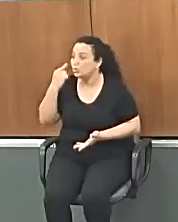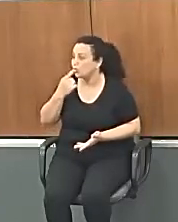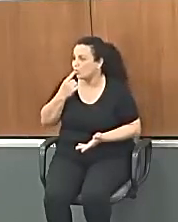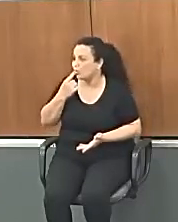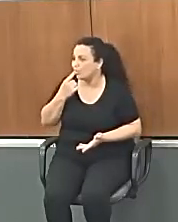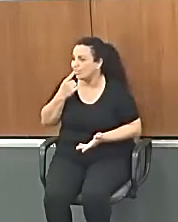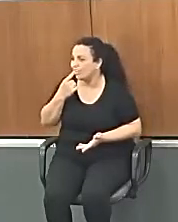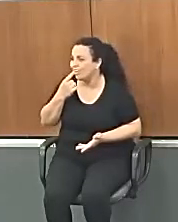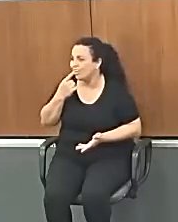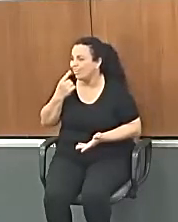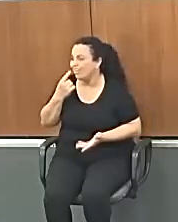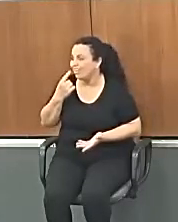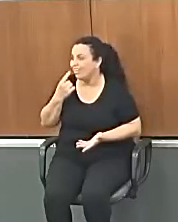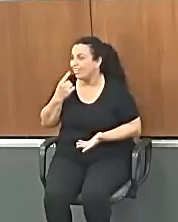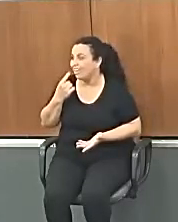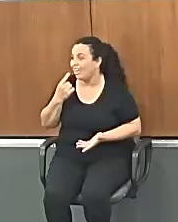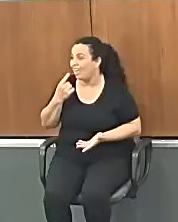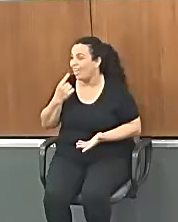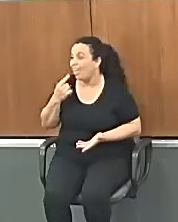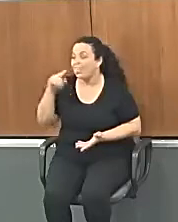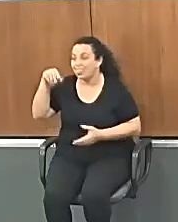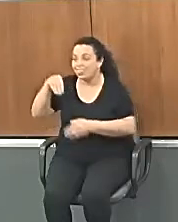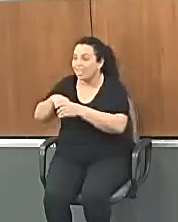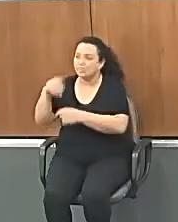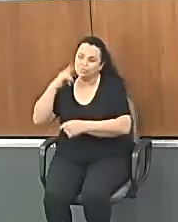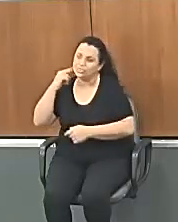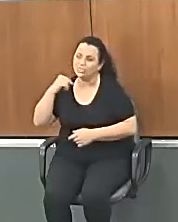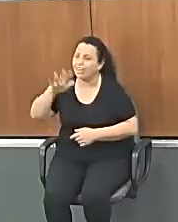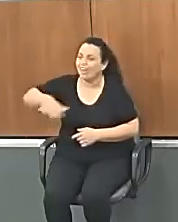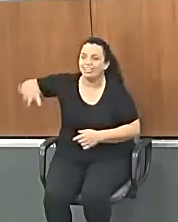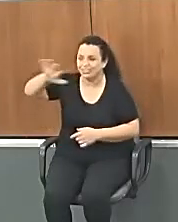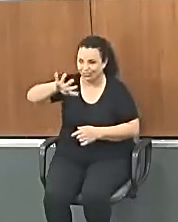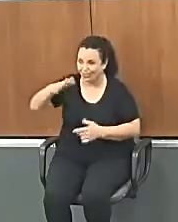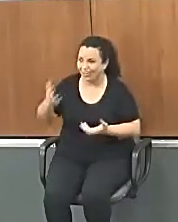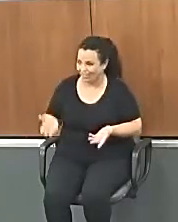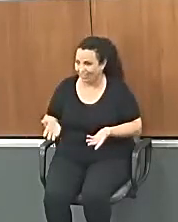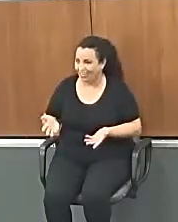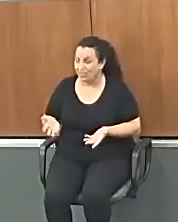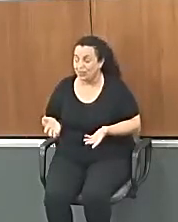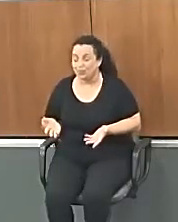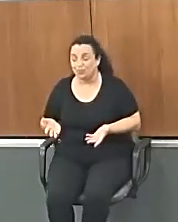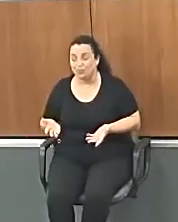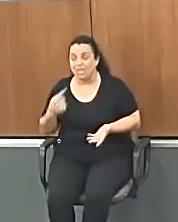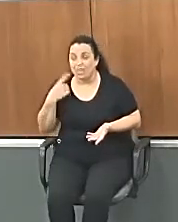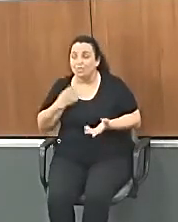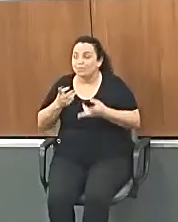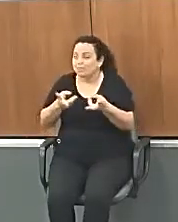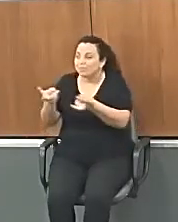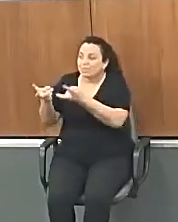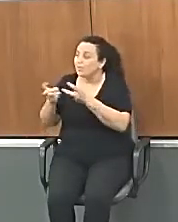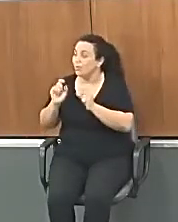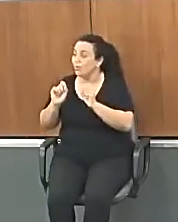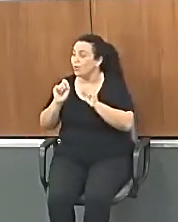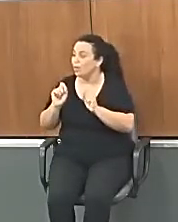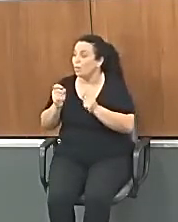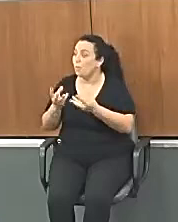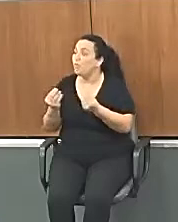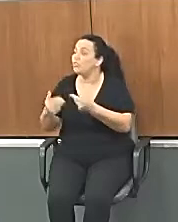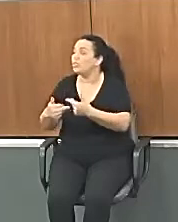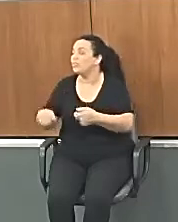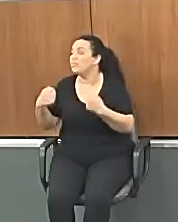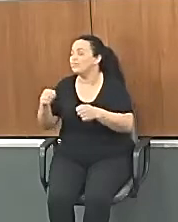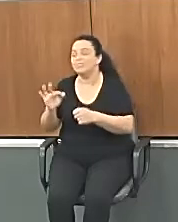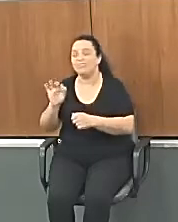aí por minas gerais afora e o que nós percebemos é que muita coisa ainda tem a